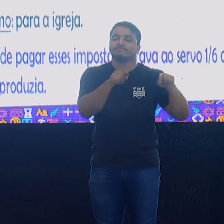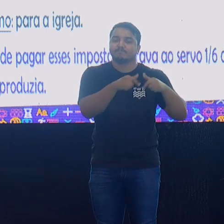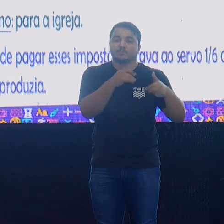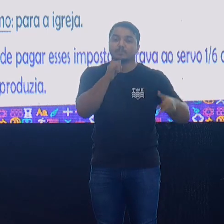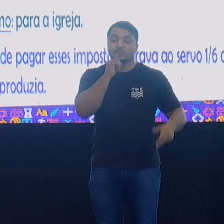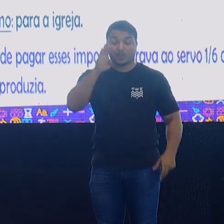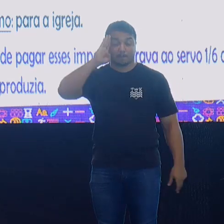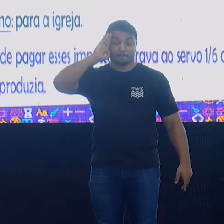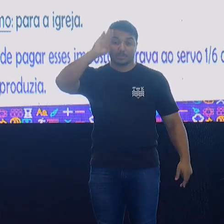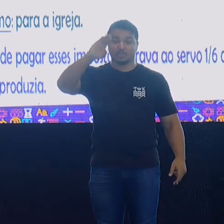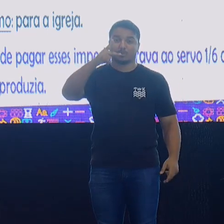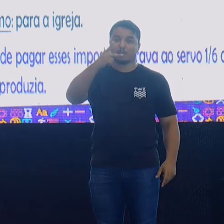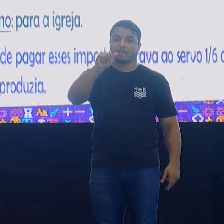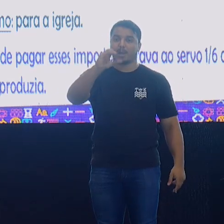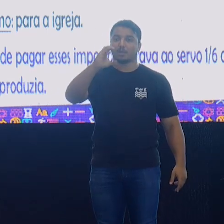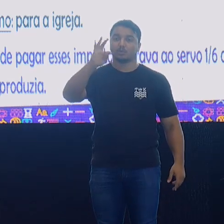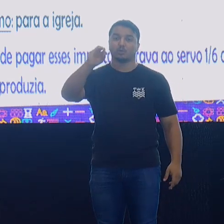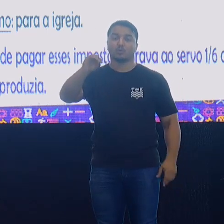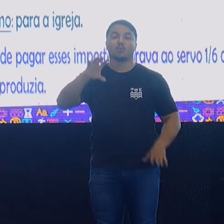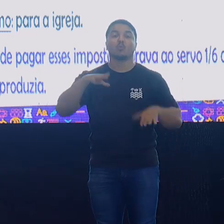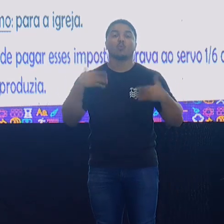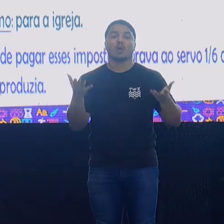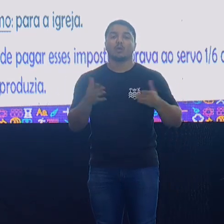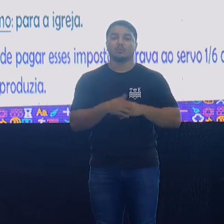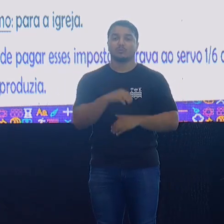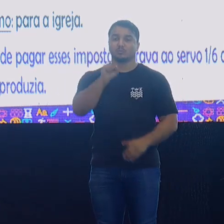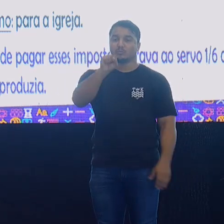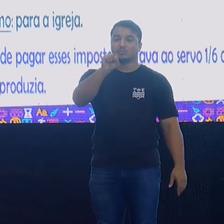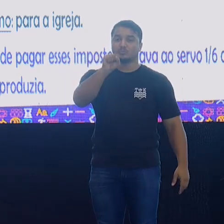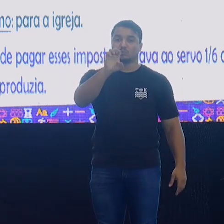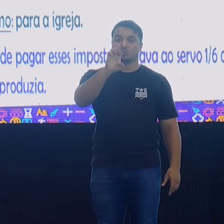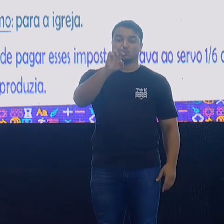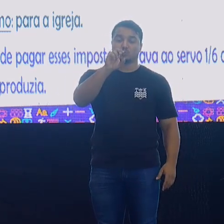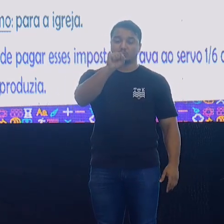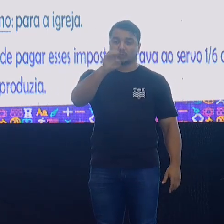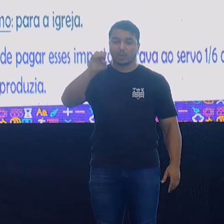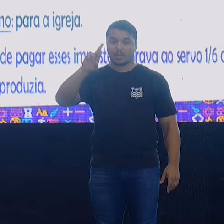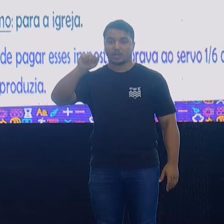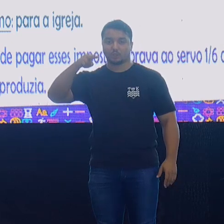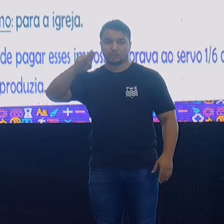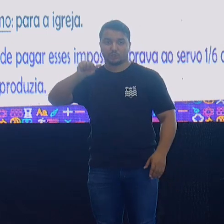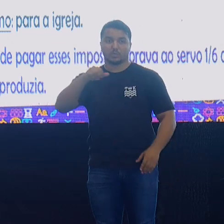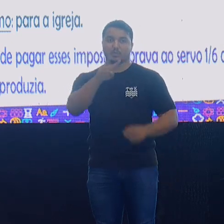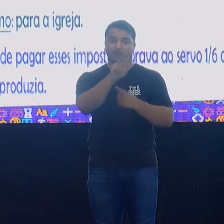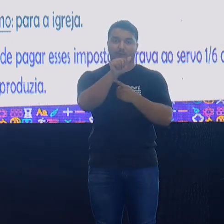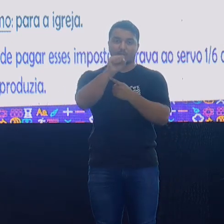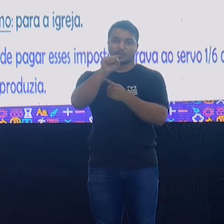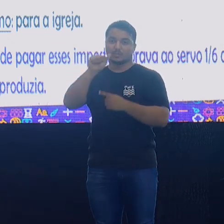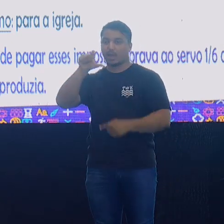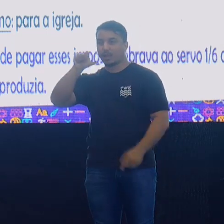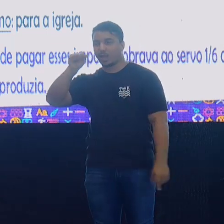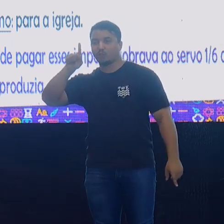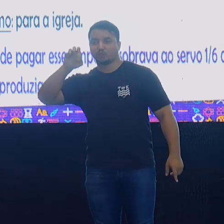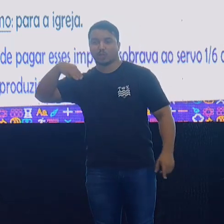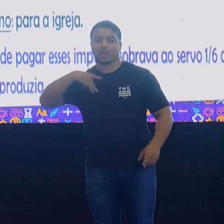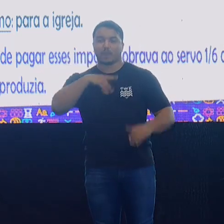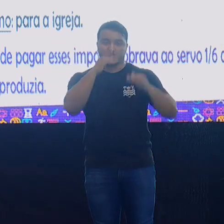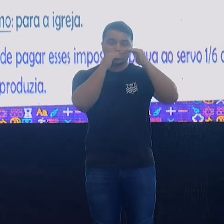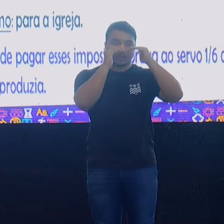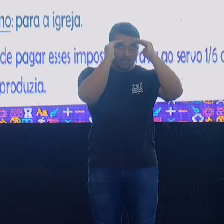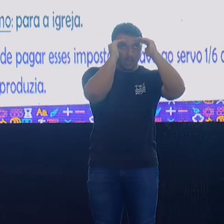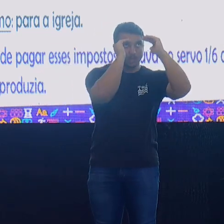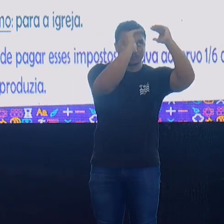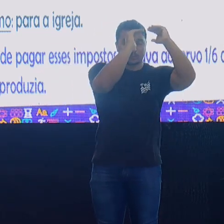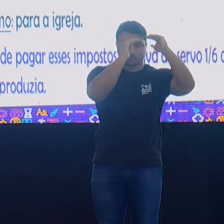pacto mais importante que existe na Idade Média? Suzerania e vassalagem. Coloca aí no caderno, coloque.